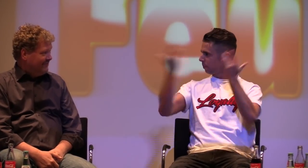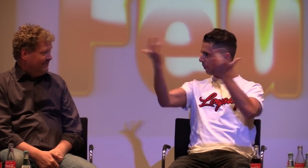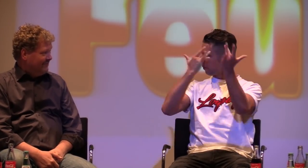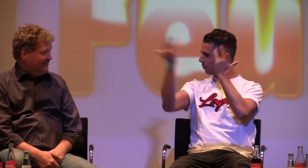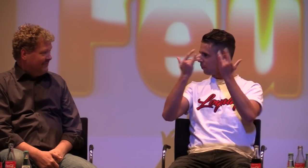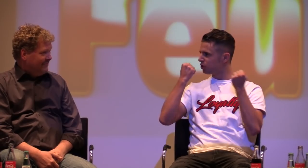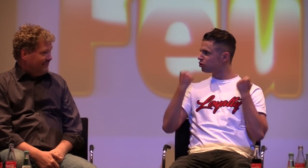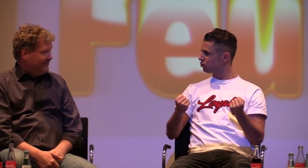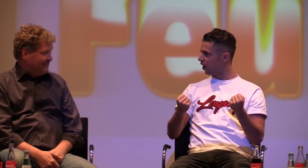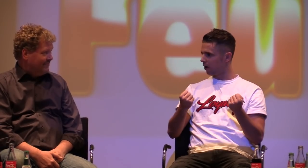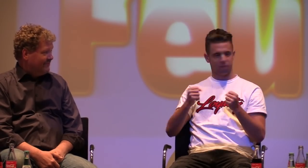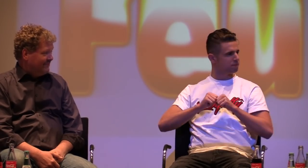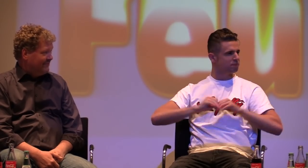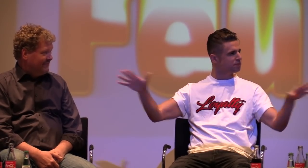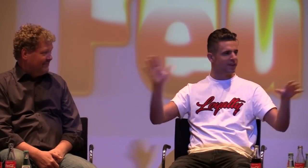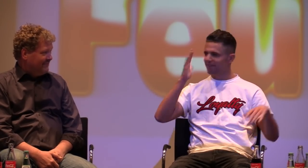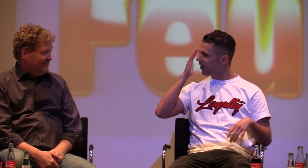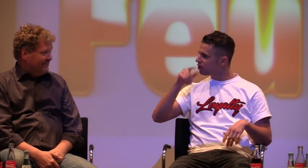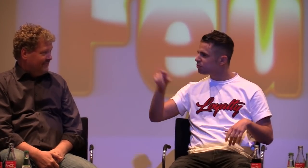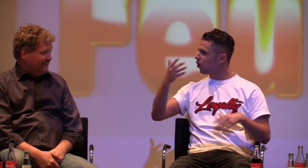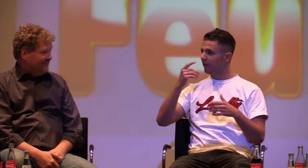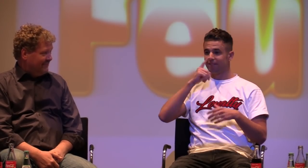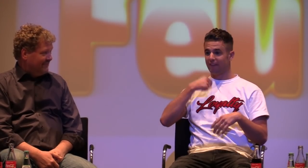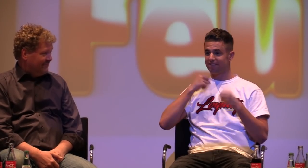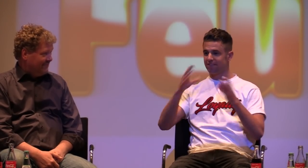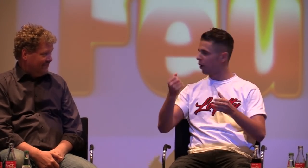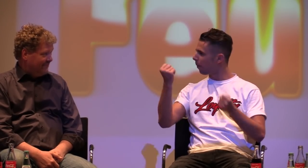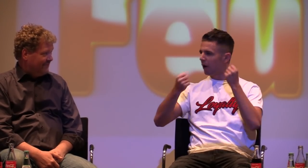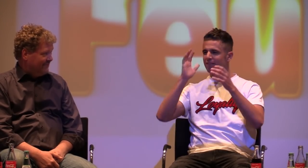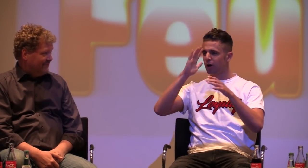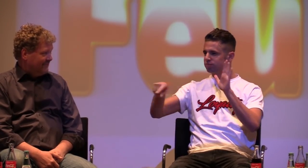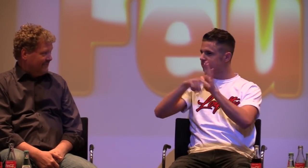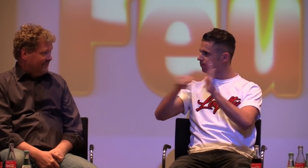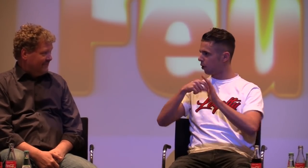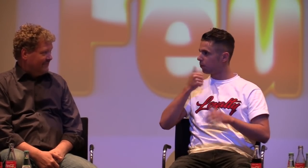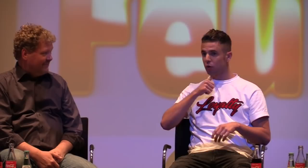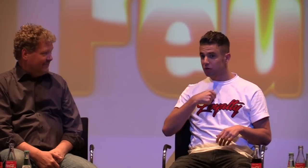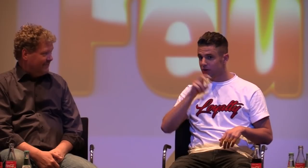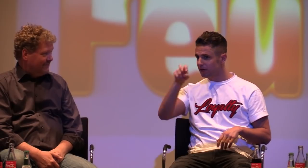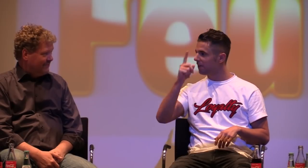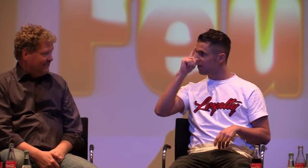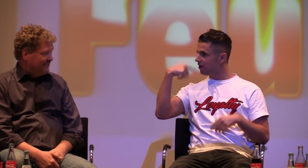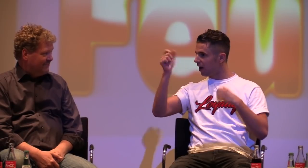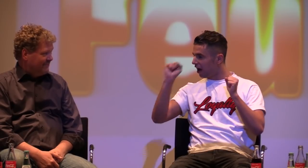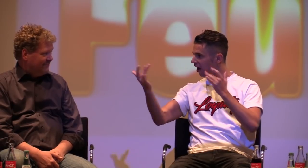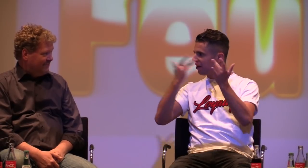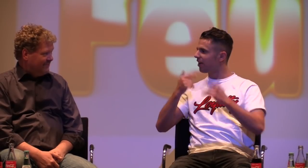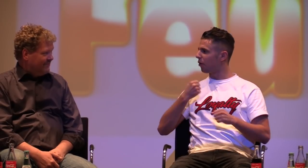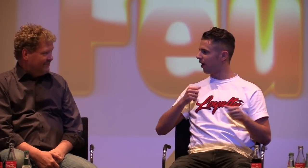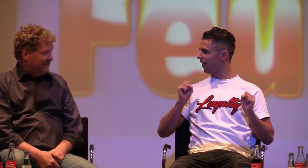wenn vor allem auf Facebook mal was Falsches sagt, dann bekommt man sofort einen Shitstorm und da haben auch viele